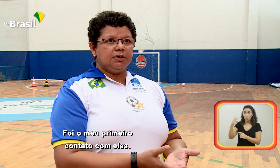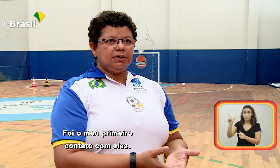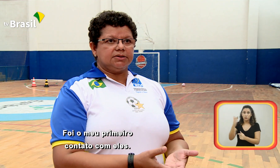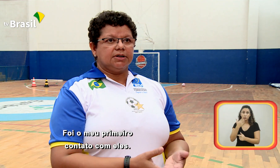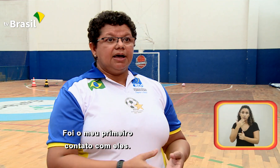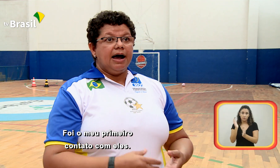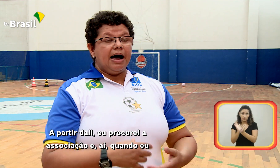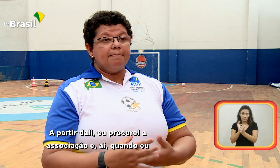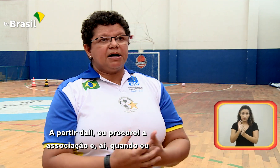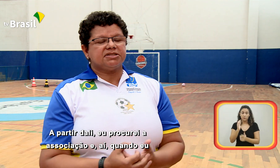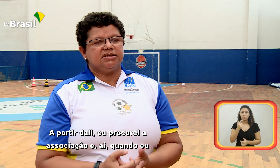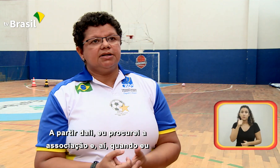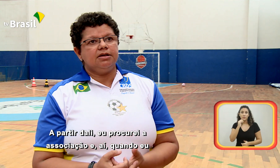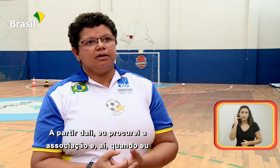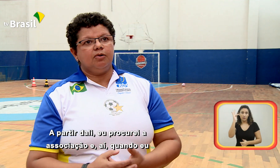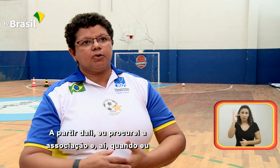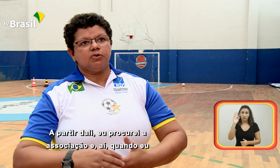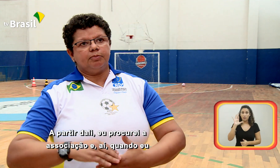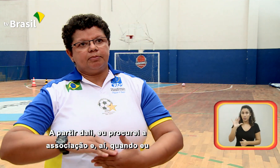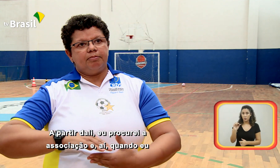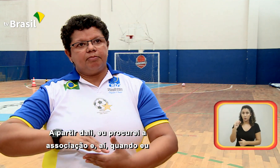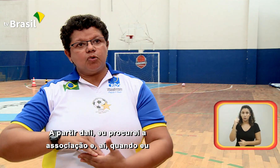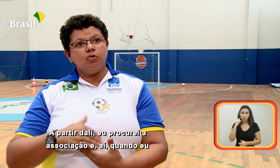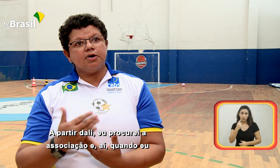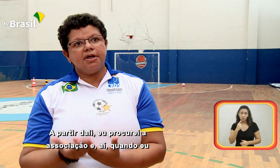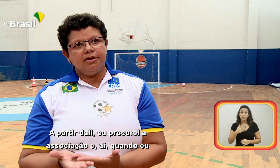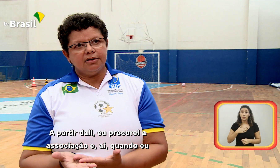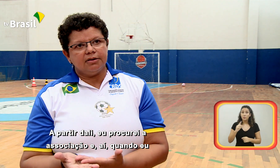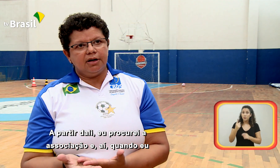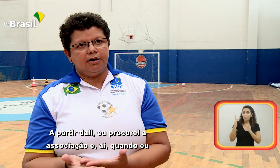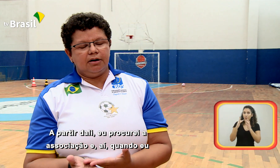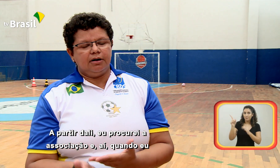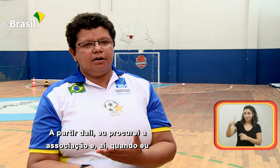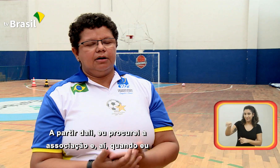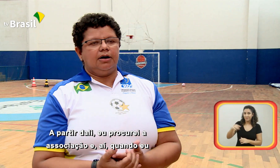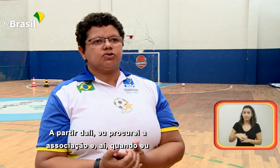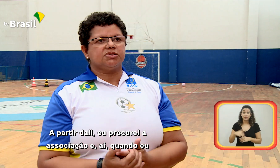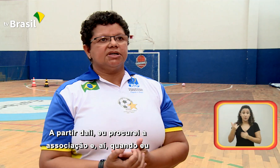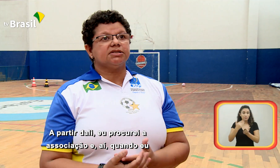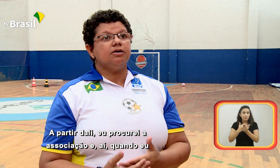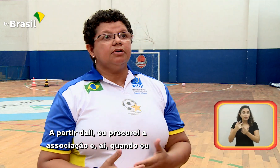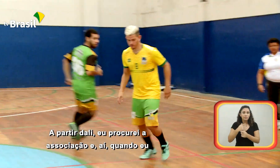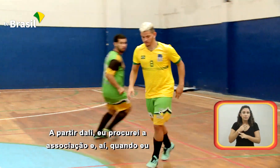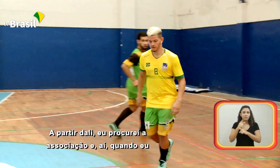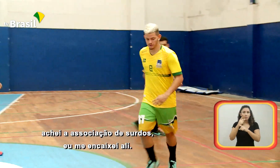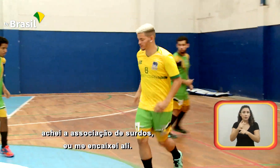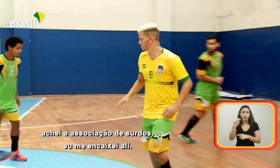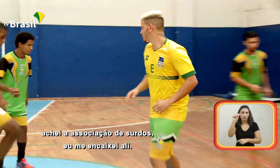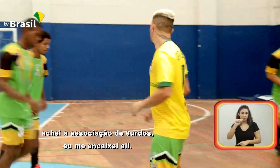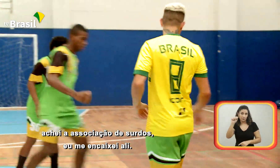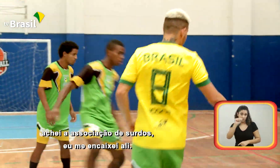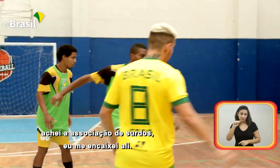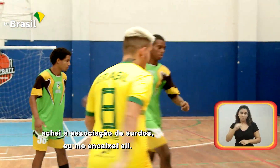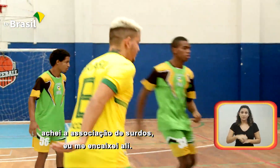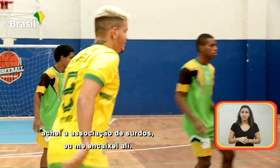eles. A partir dali, eu procurei, né, a associação, e aí quando eu achei a Associação de